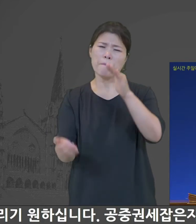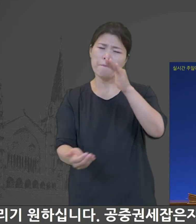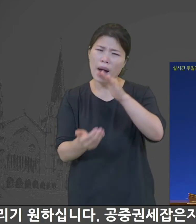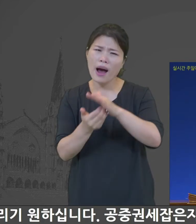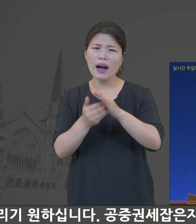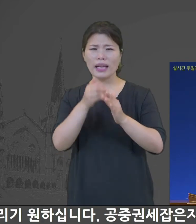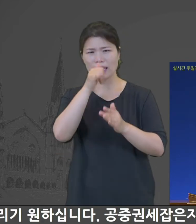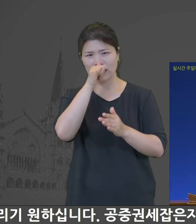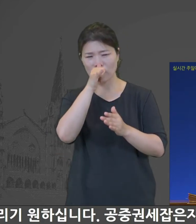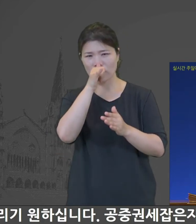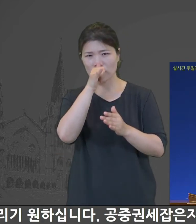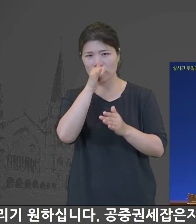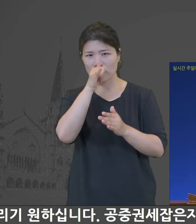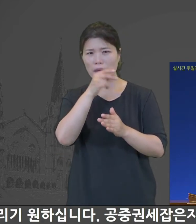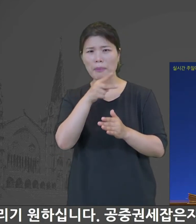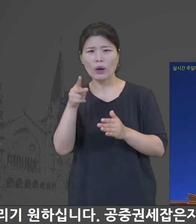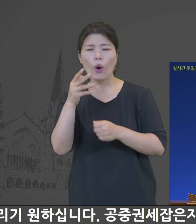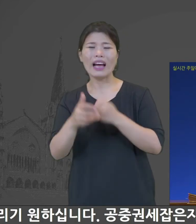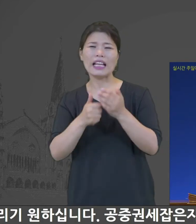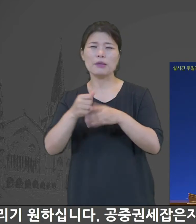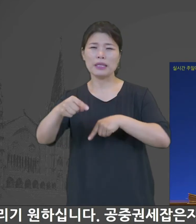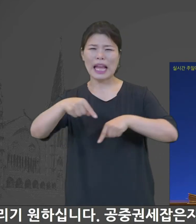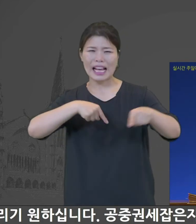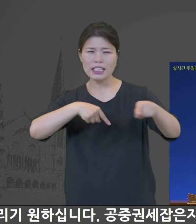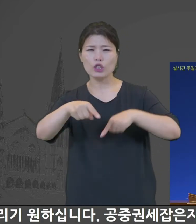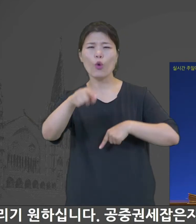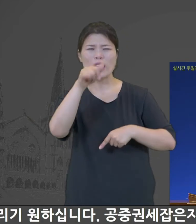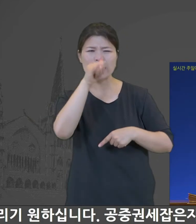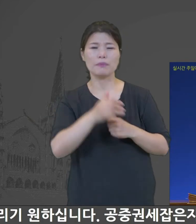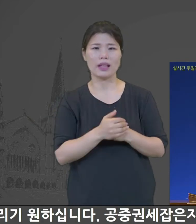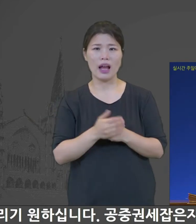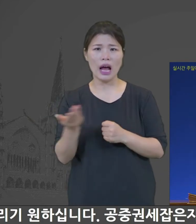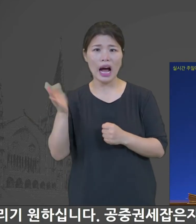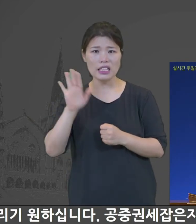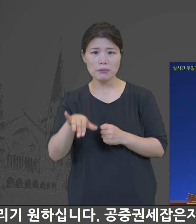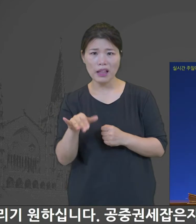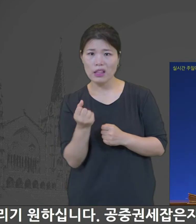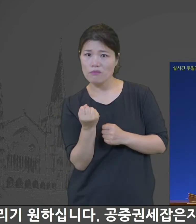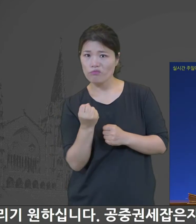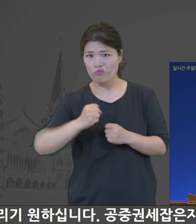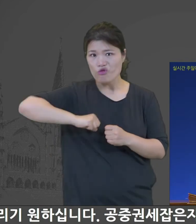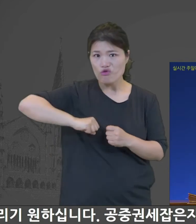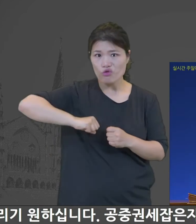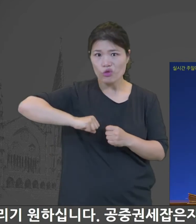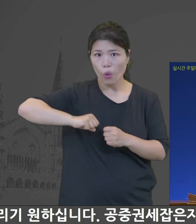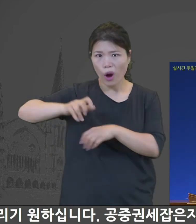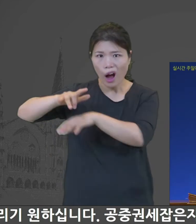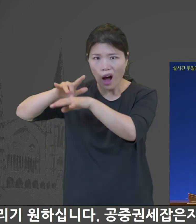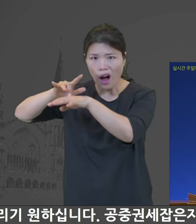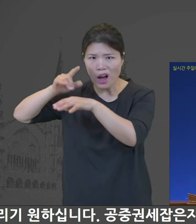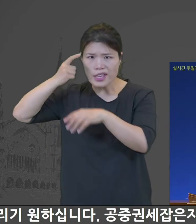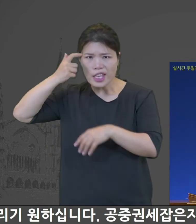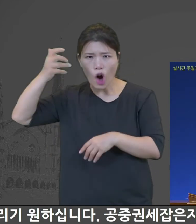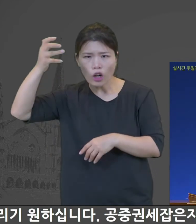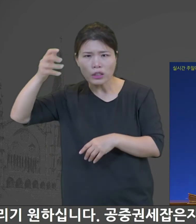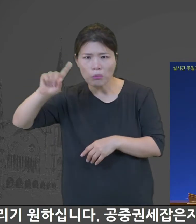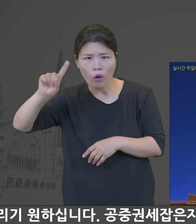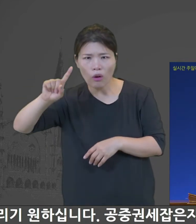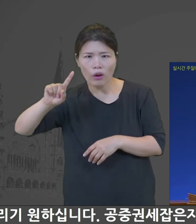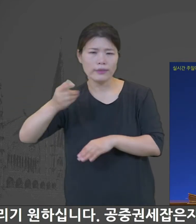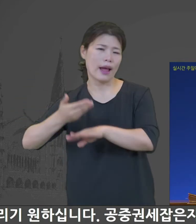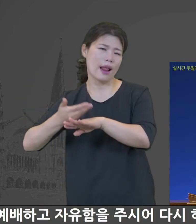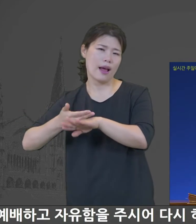다스리는 방식인데, 공중 권세 잡은 자 불순종의 영은 그렇게 하는 게